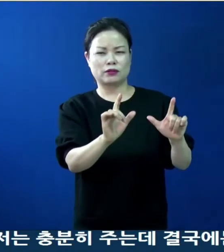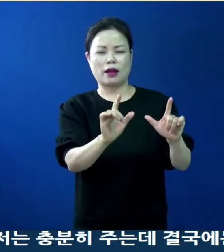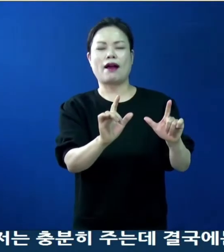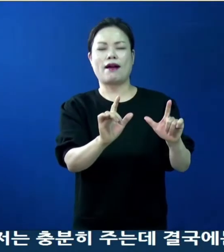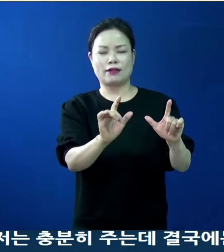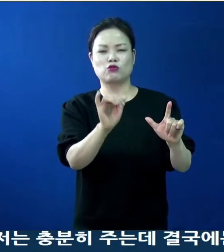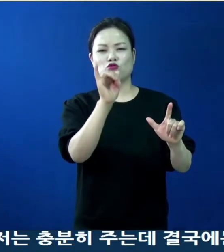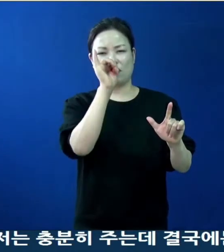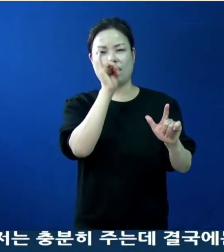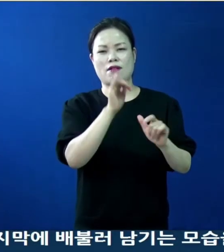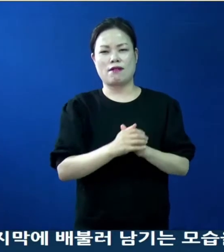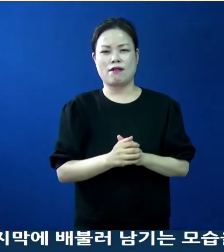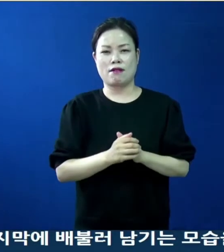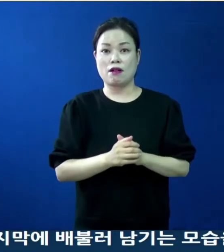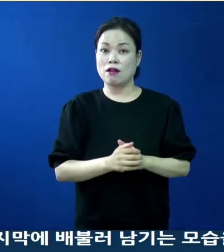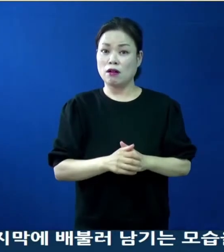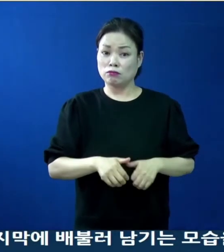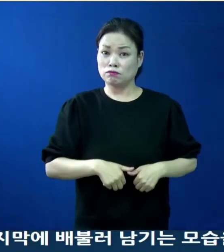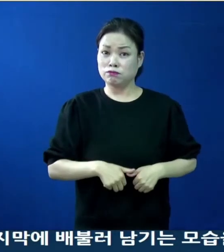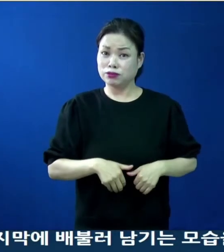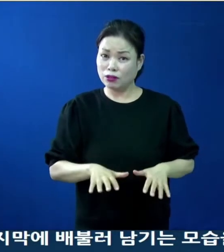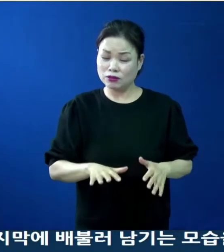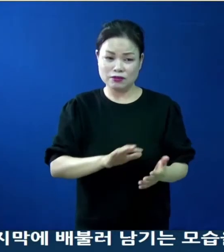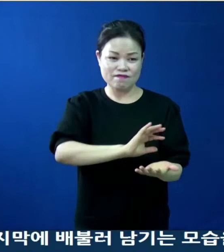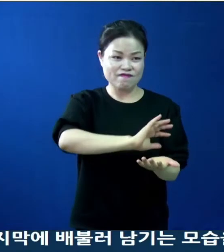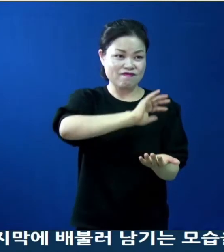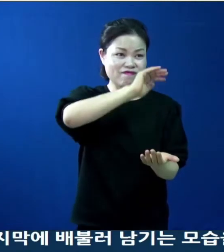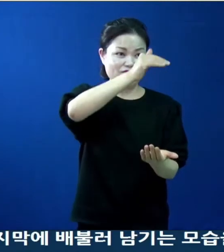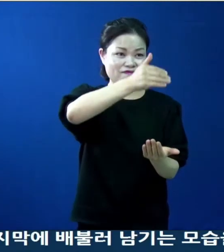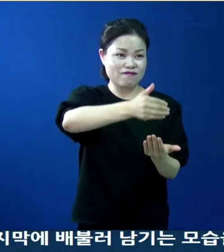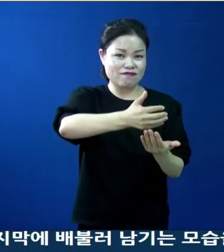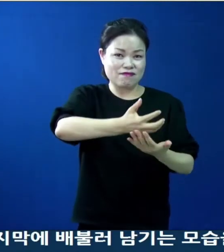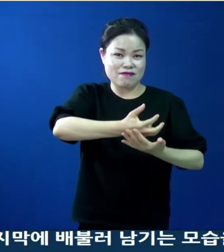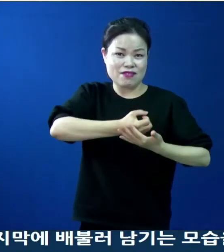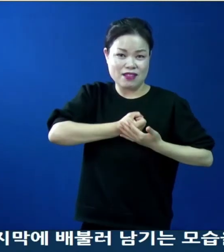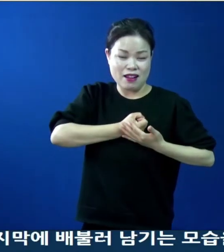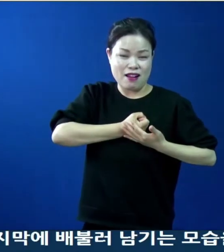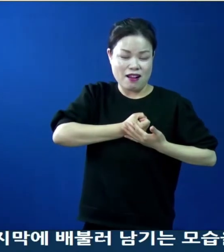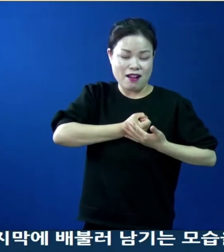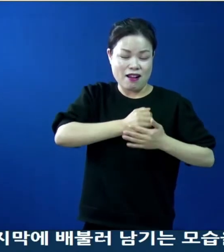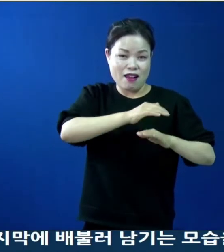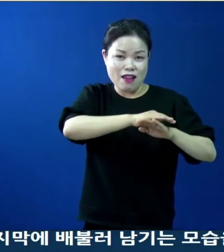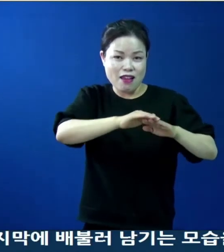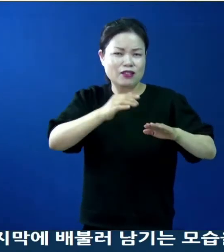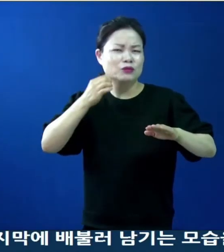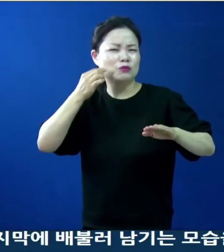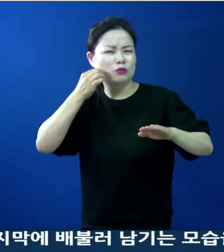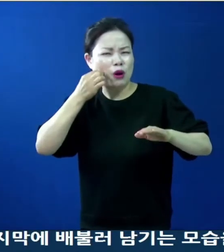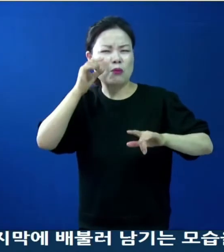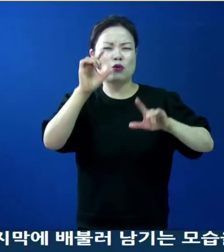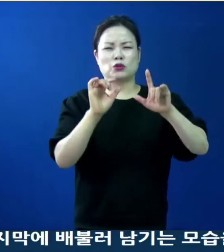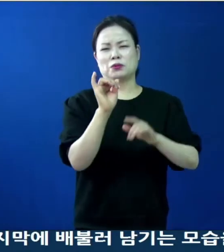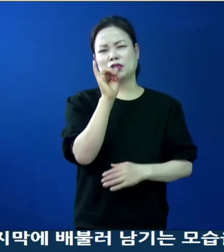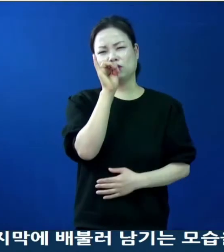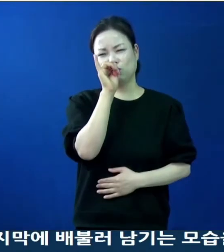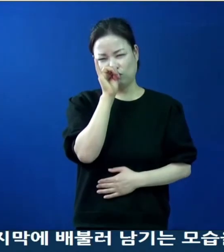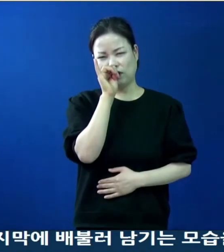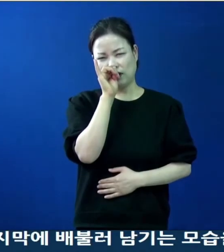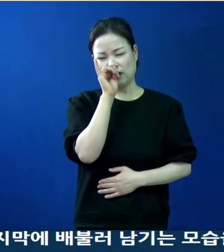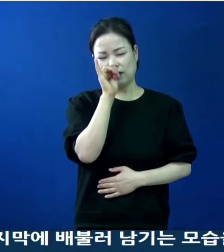일어나는구나. 필요도 없는데 쌓아두고 그것을 다 해결하지 못하는 모습들이 있구나라는